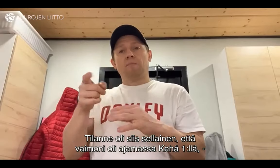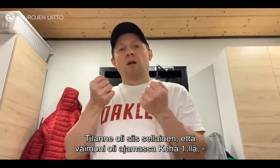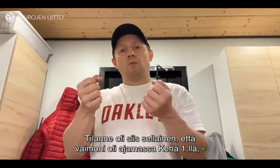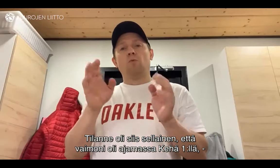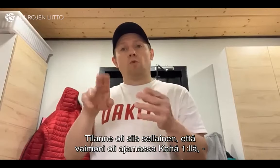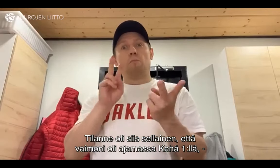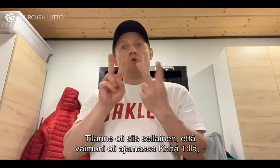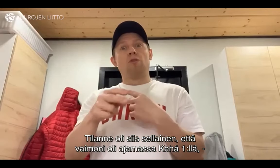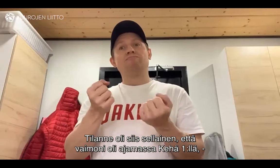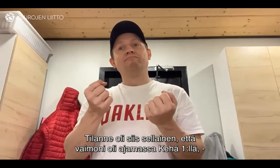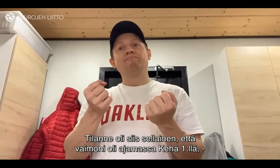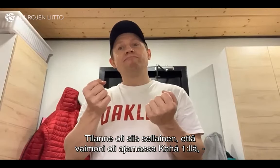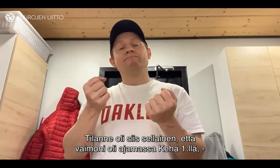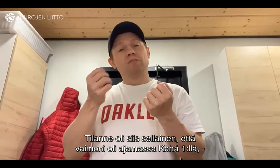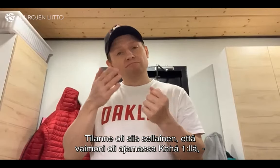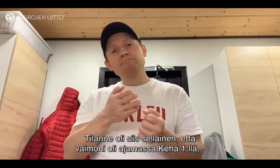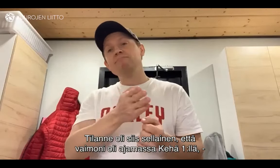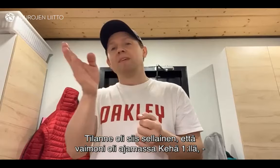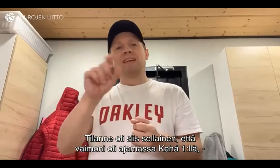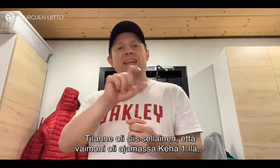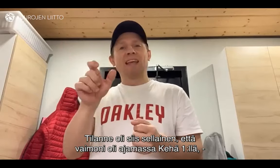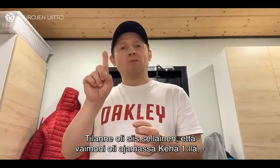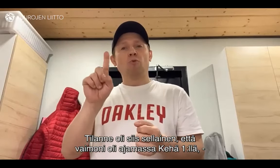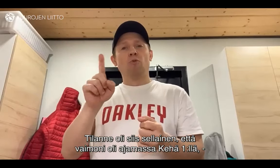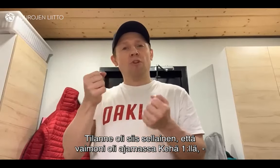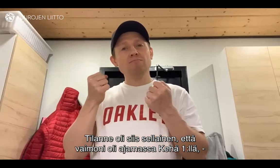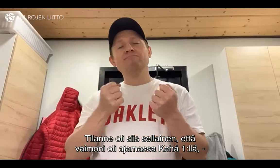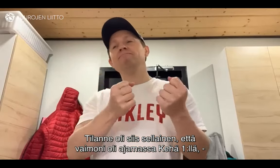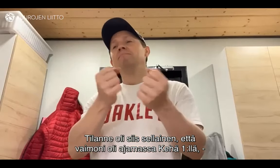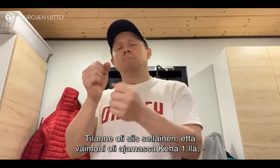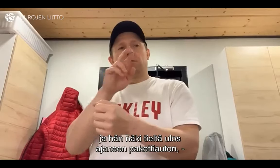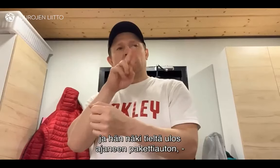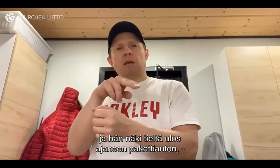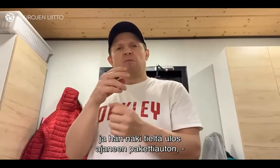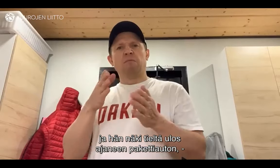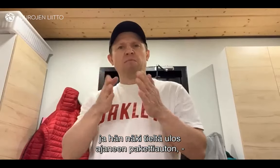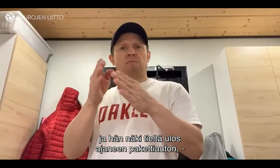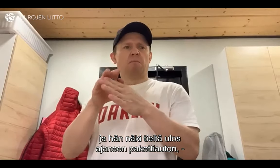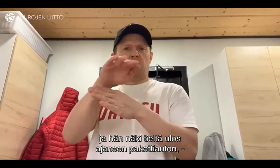Tilanne oli siis sellainen, että vaimoni oli ajamassa kehä ykkösellä.